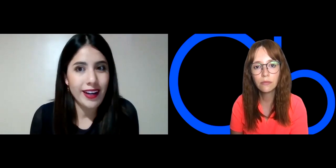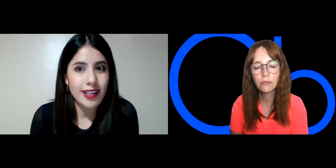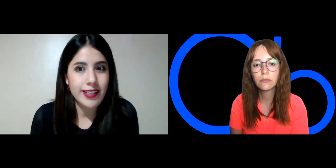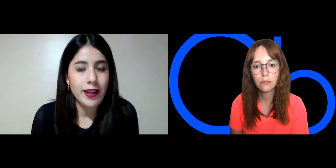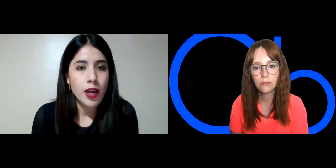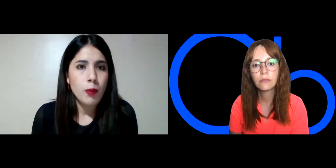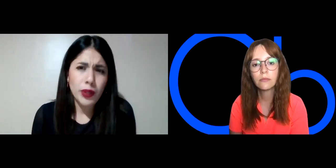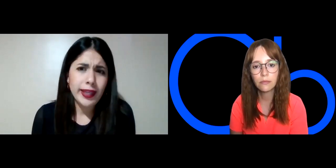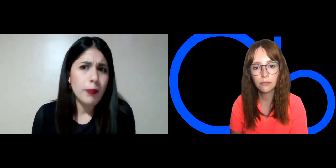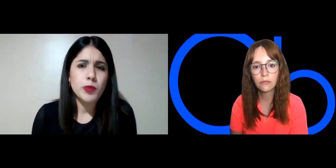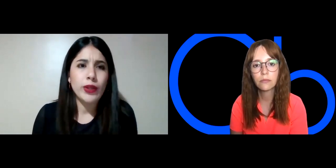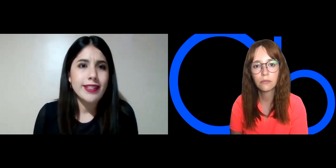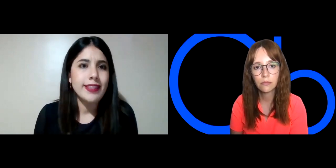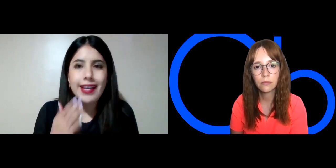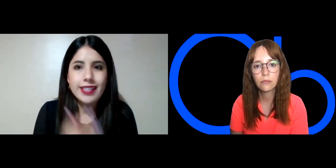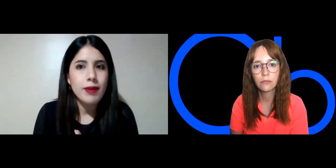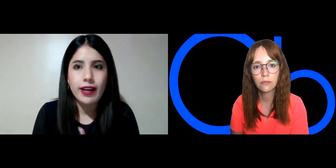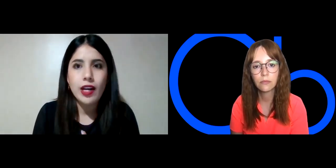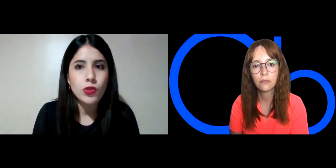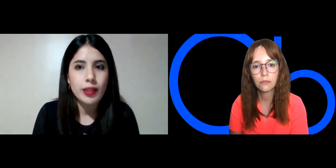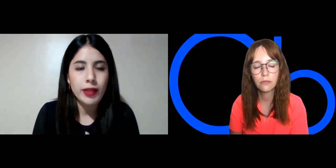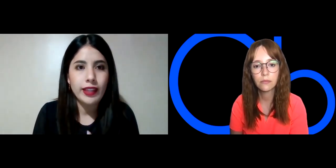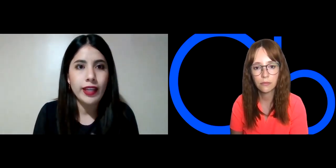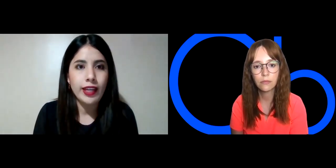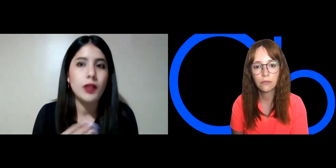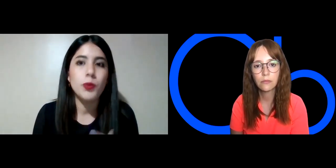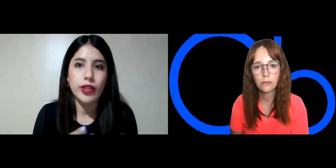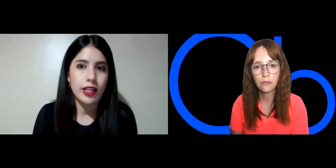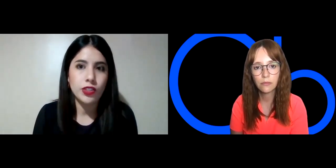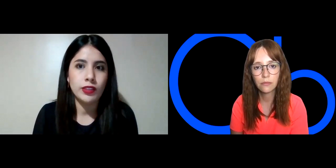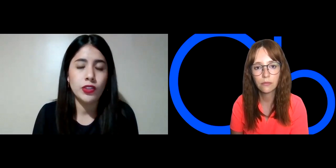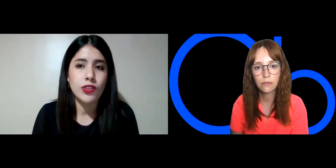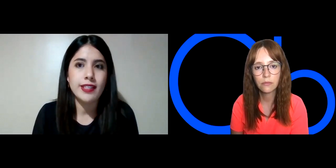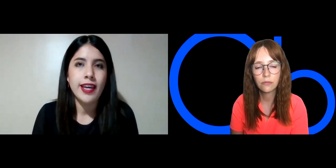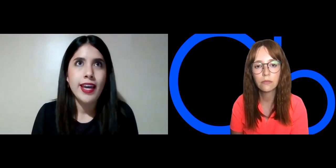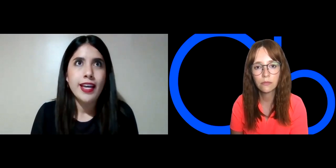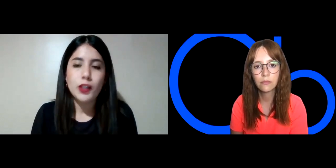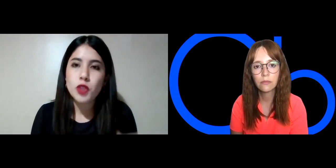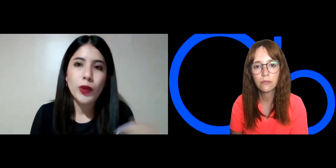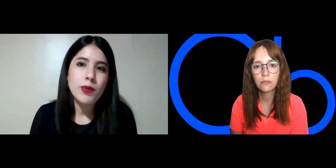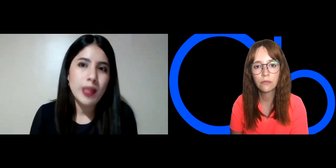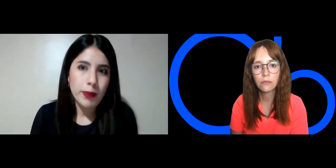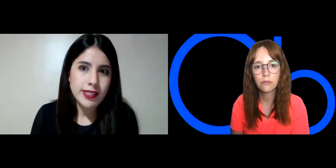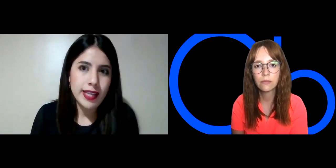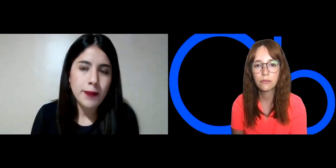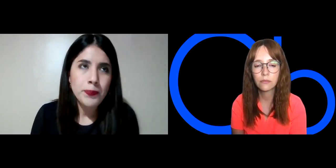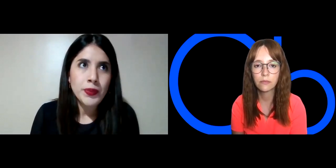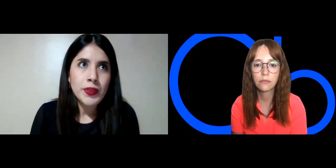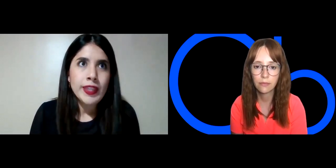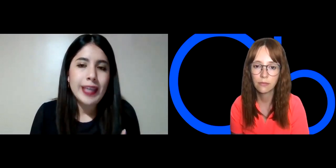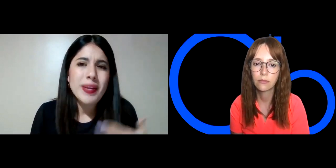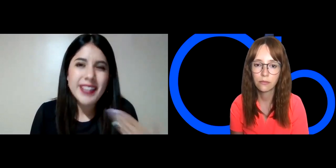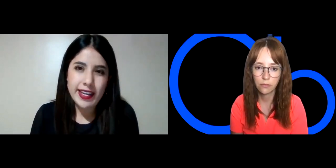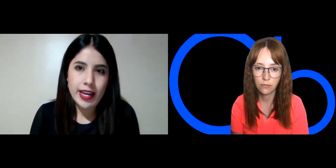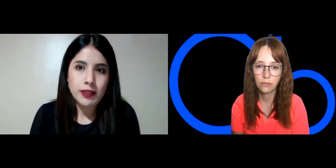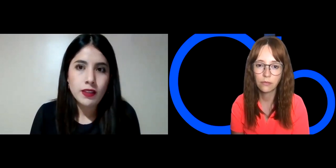pueden ejercer. ¿Por qué? Pues porque existe esa barrera justamente en la comunicación. Entonces, si nos ponemos a pensar,